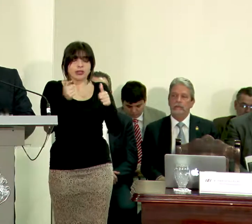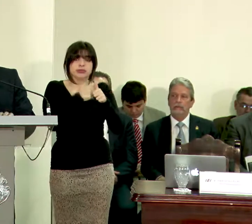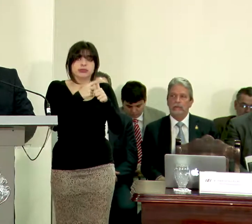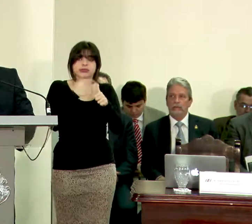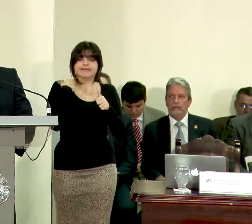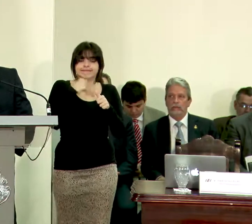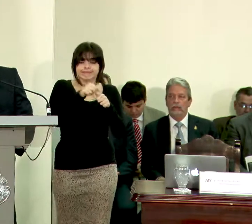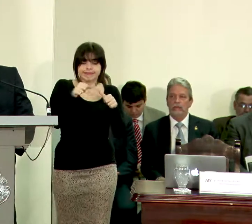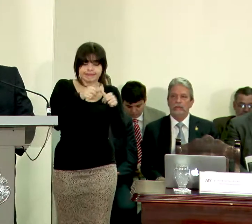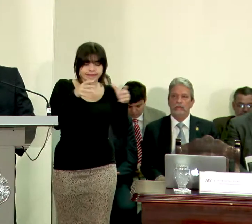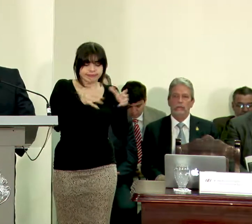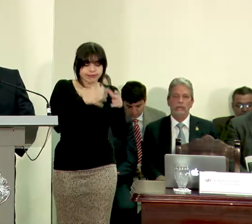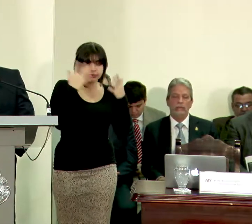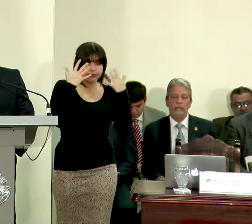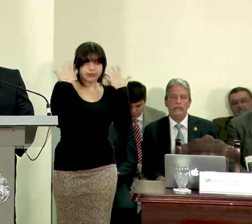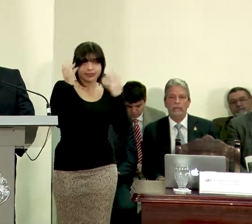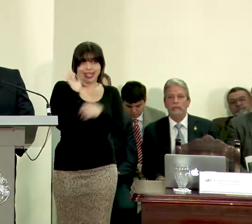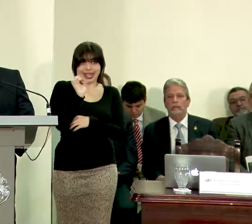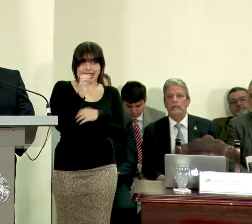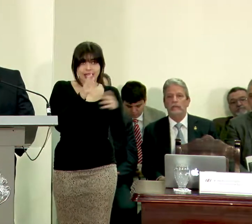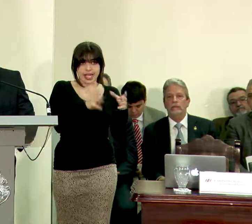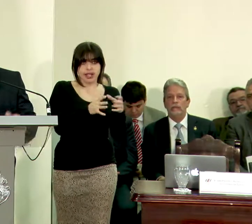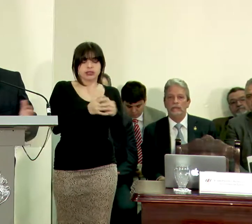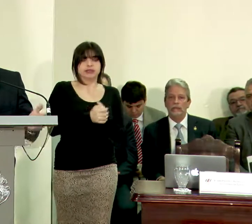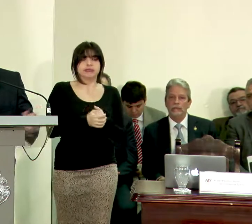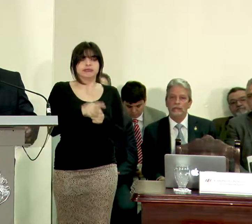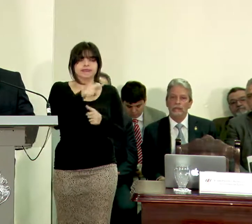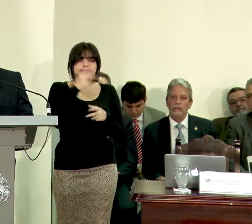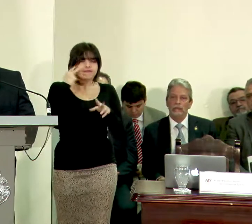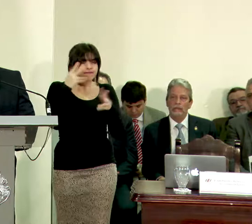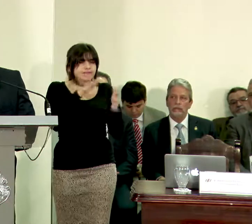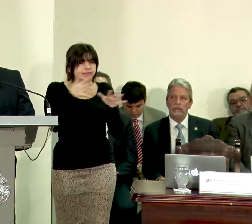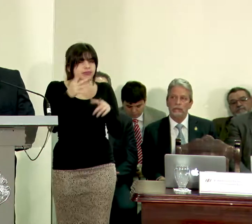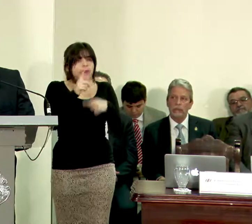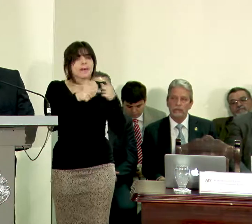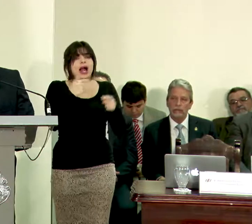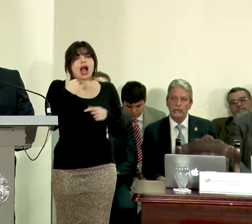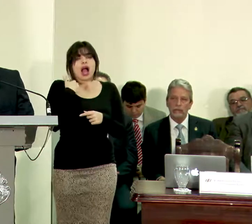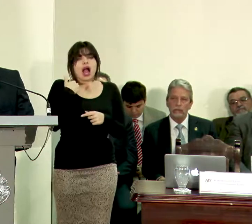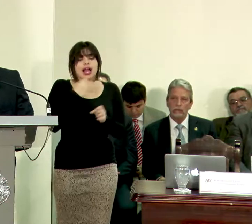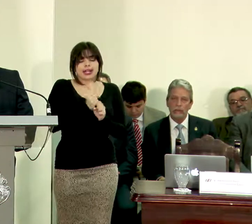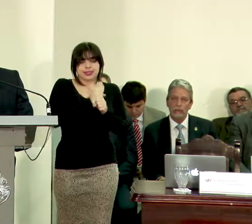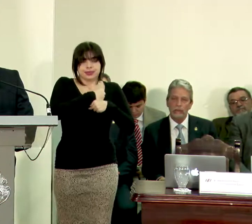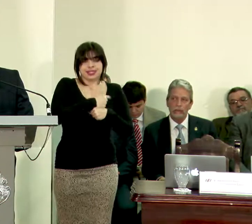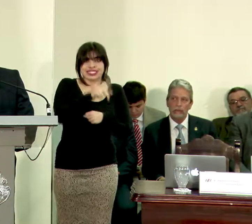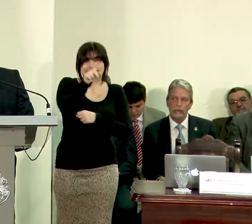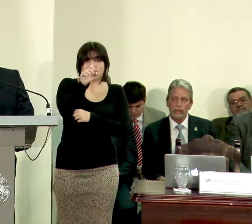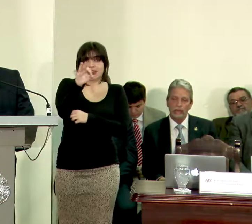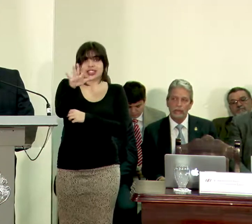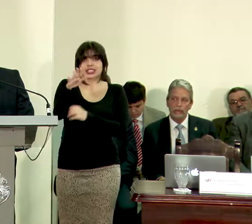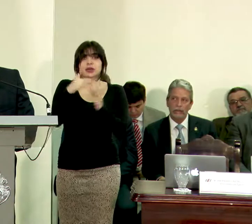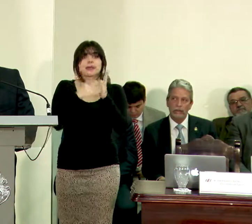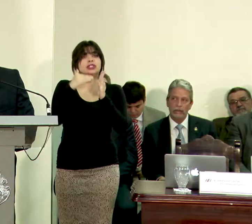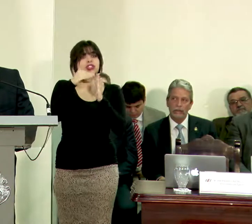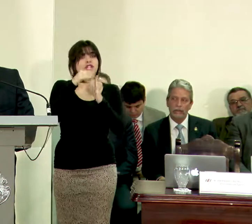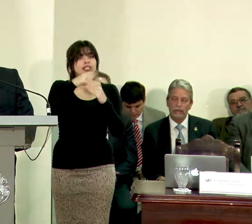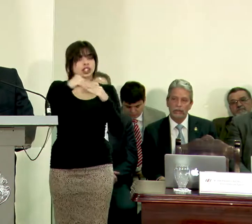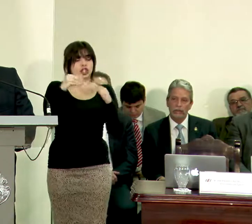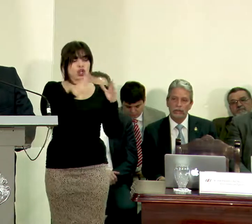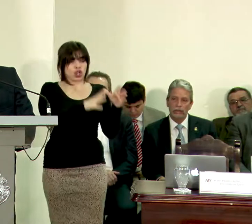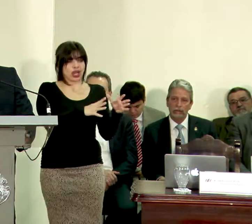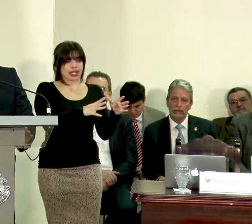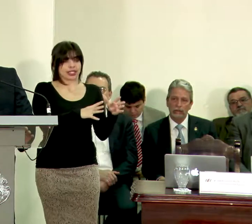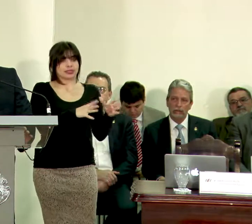al sector de ambiente y energía, ¿verdad?, que se estima va a tener una ejecución de 195 millones de